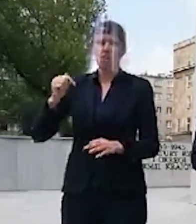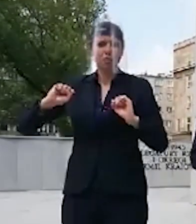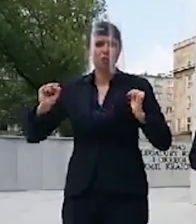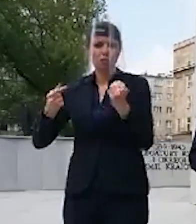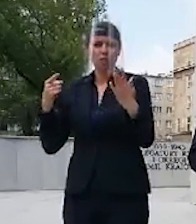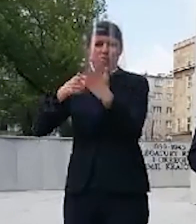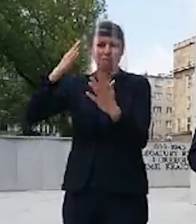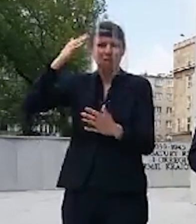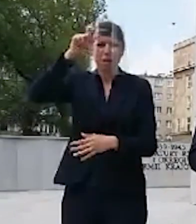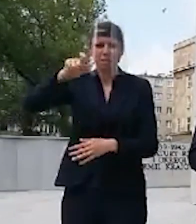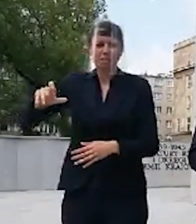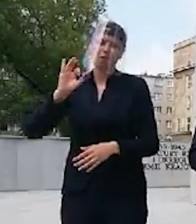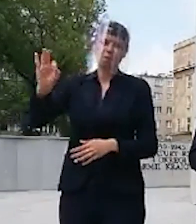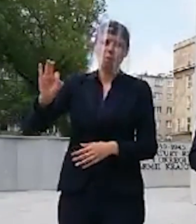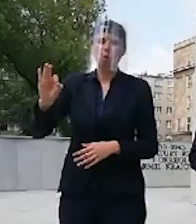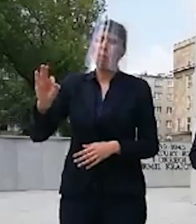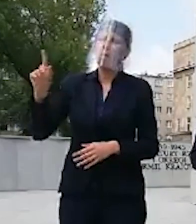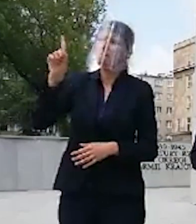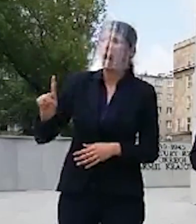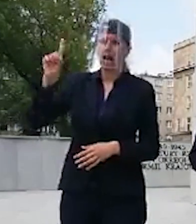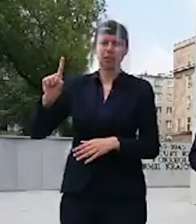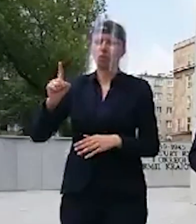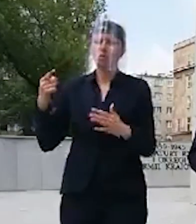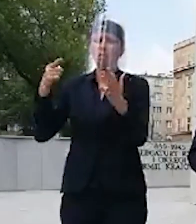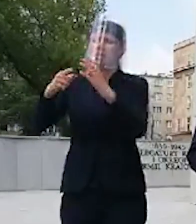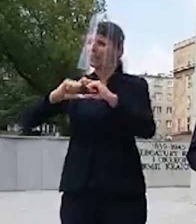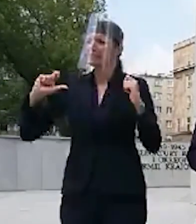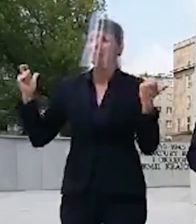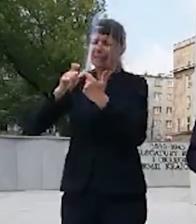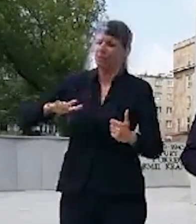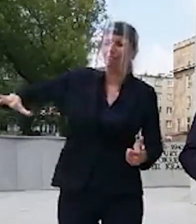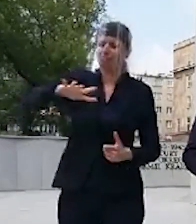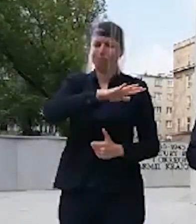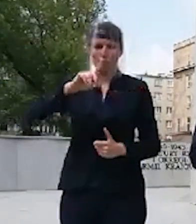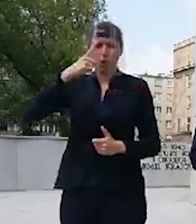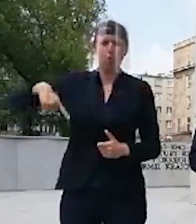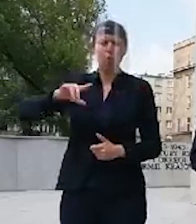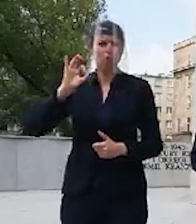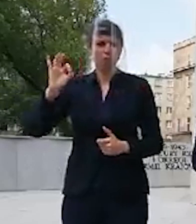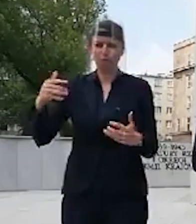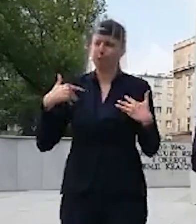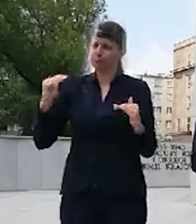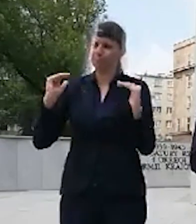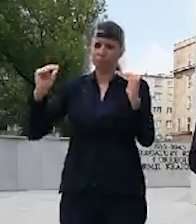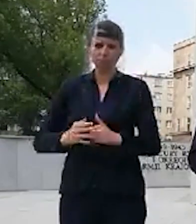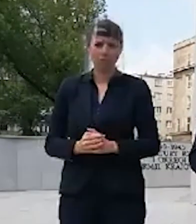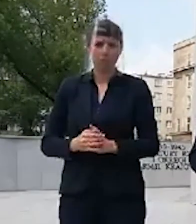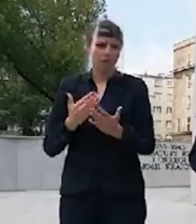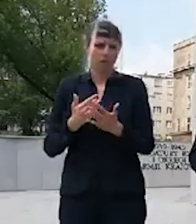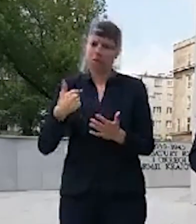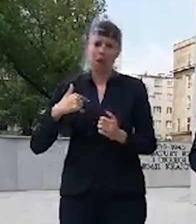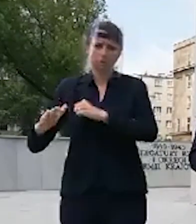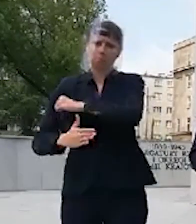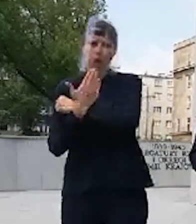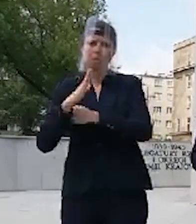mieszkańców swojego państwa, dla dobra całej lokalnej społeczności. Dlatego, proszę Państwa, bez cienia wątpliwości wspieram Szymona